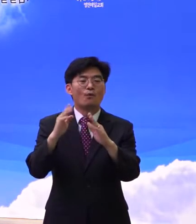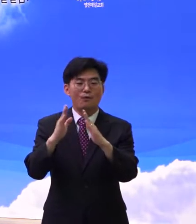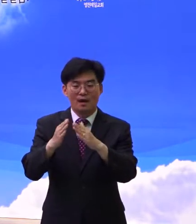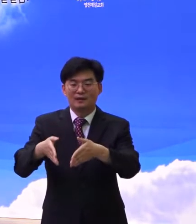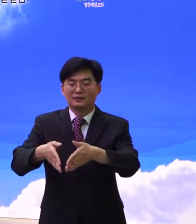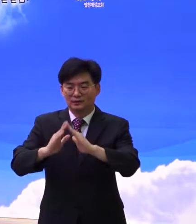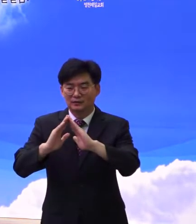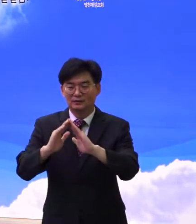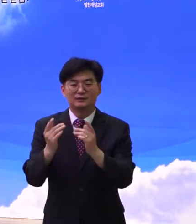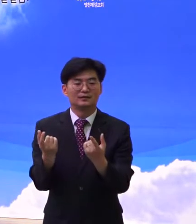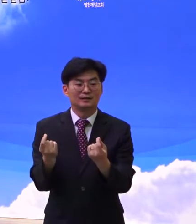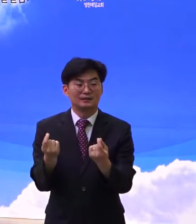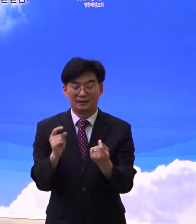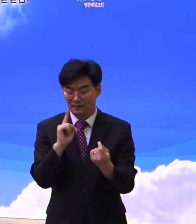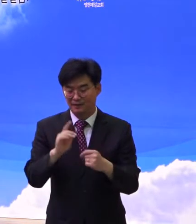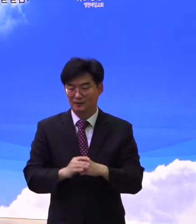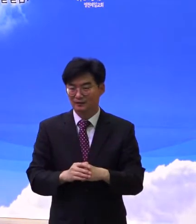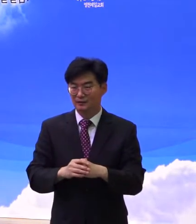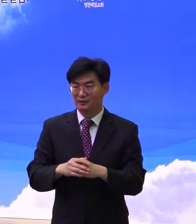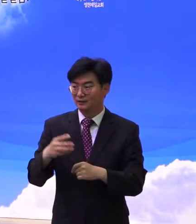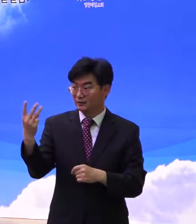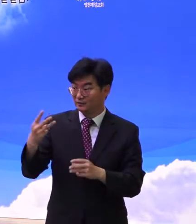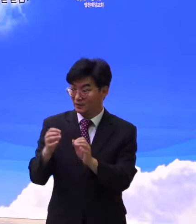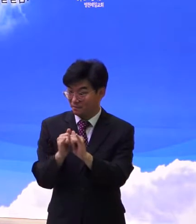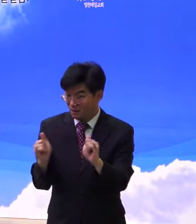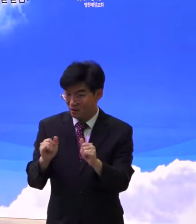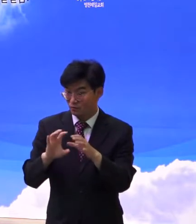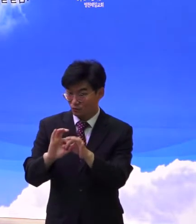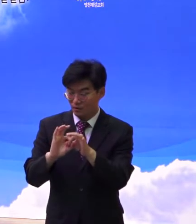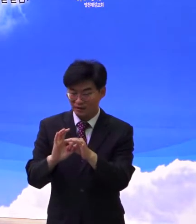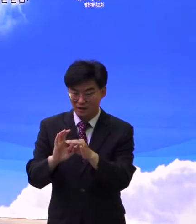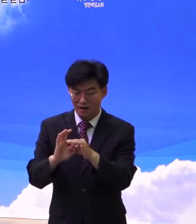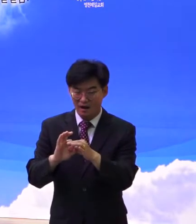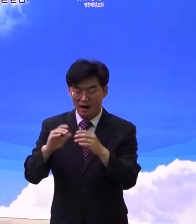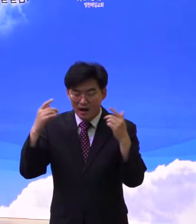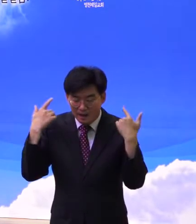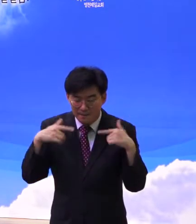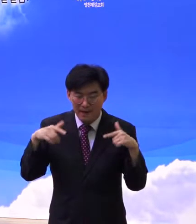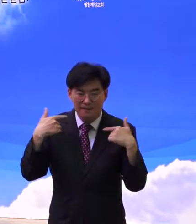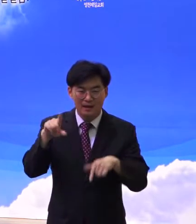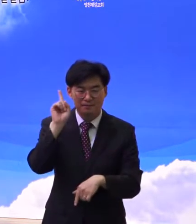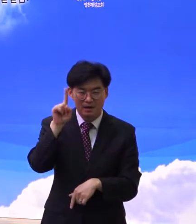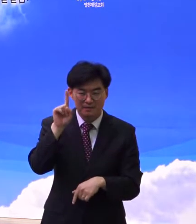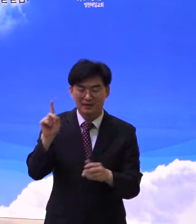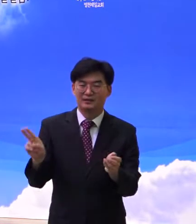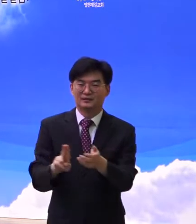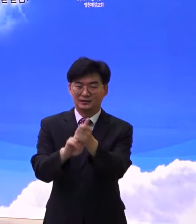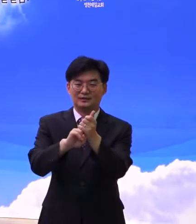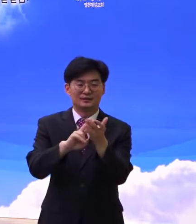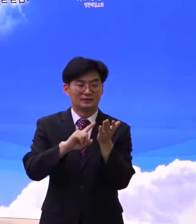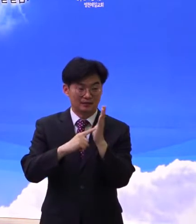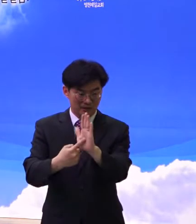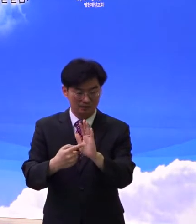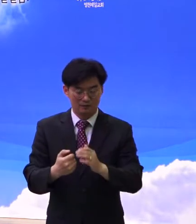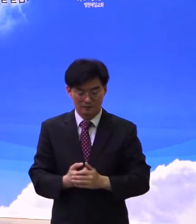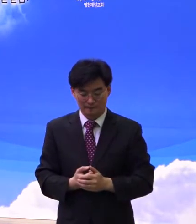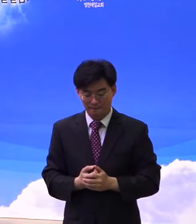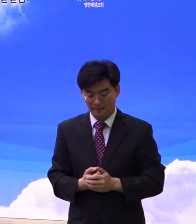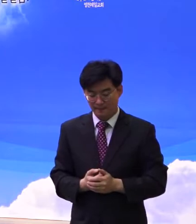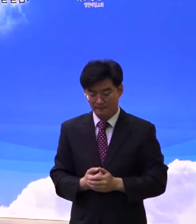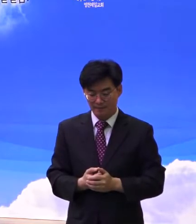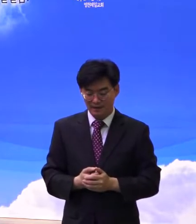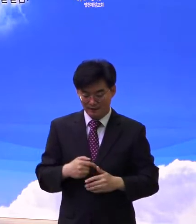이 사람들을 통해서 날마다 표적과 기사가 나타나게 하셨고, 서로의 필요를 따라서 자기 것이라고